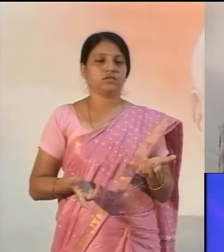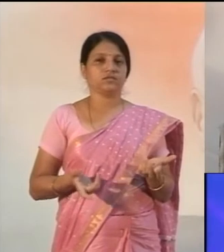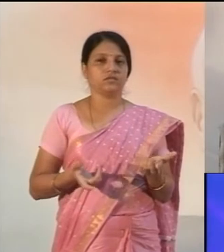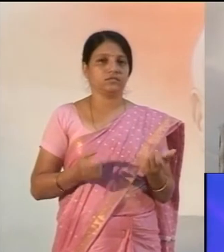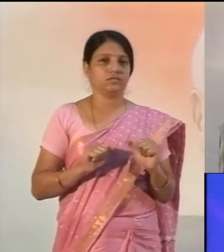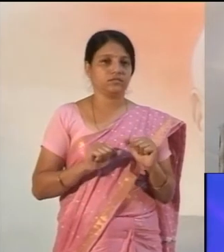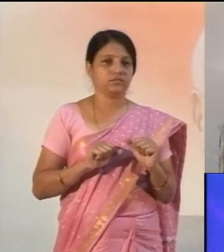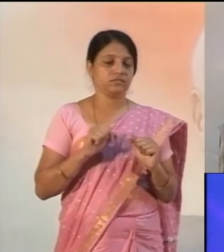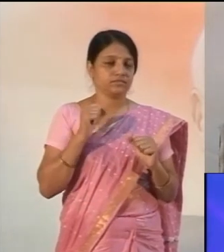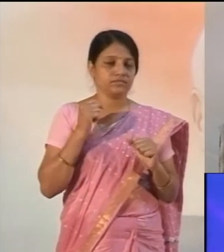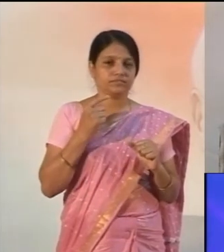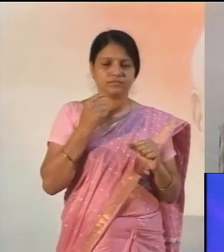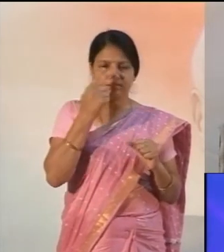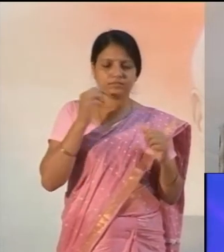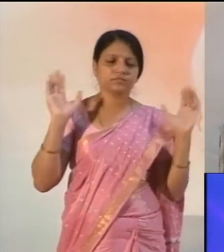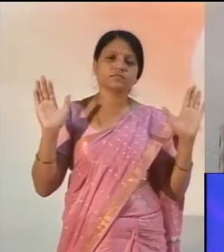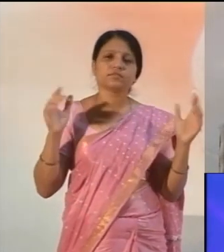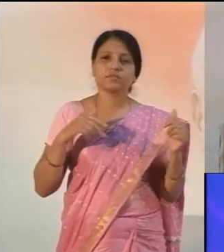परी ने कहा,